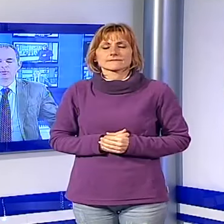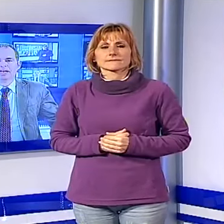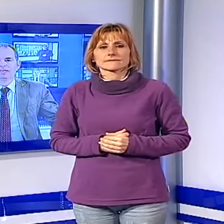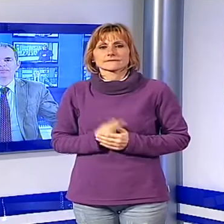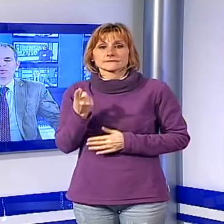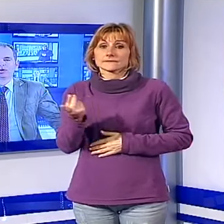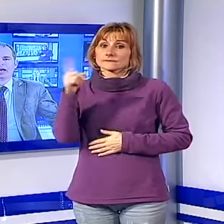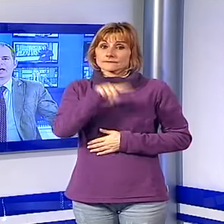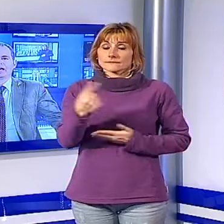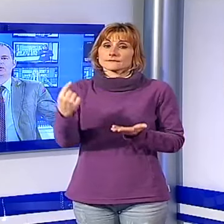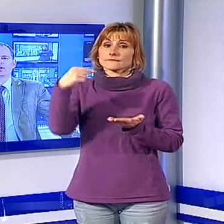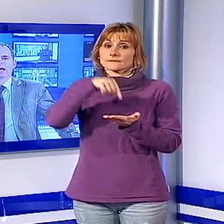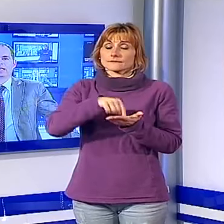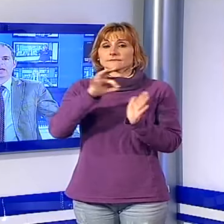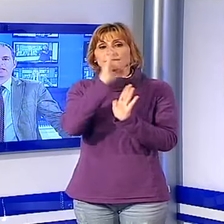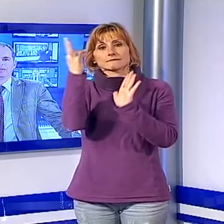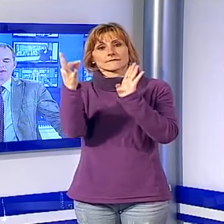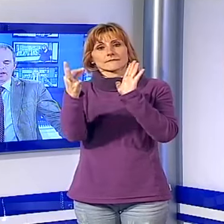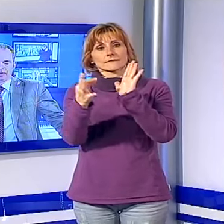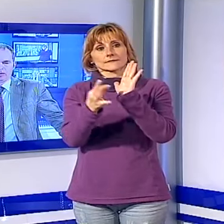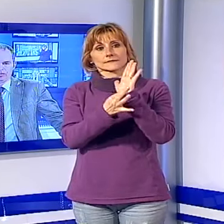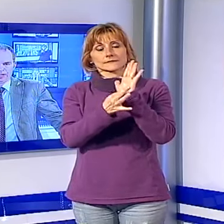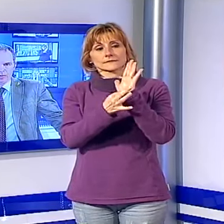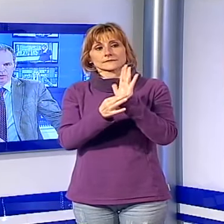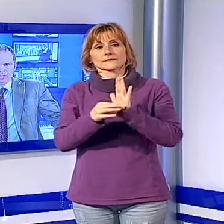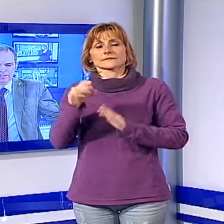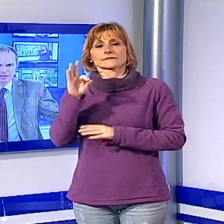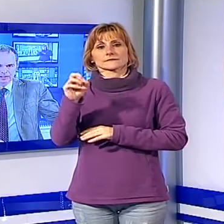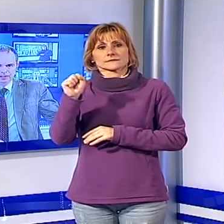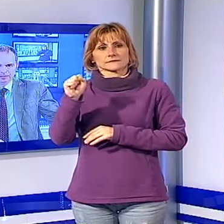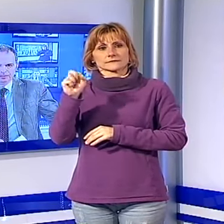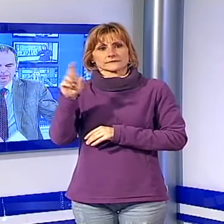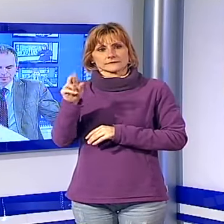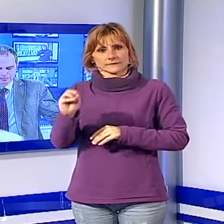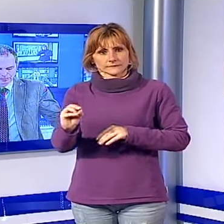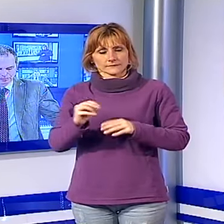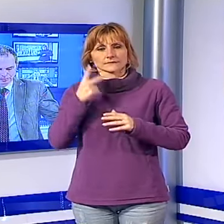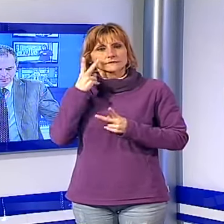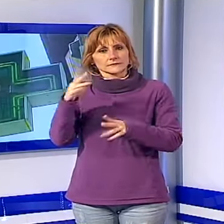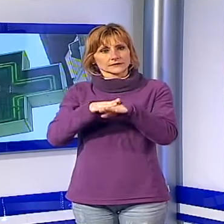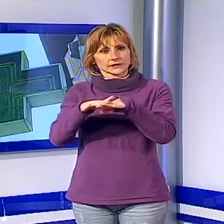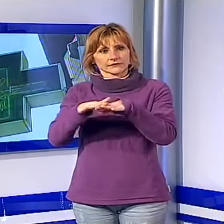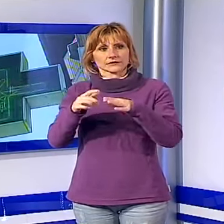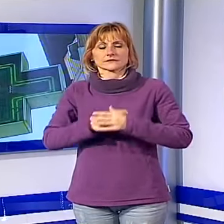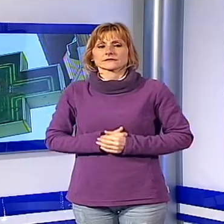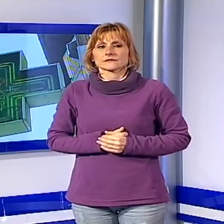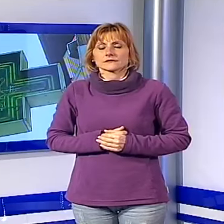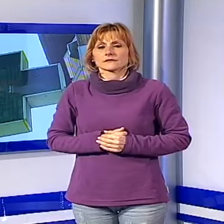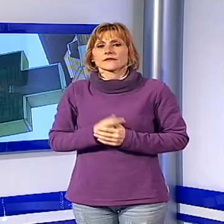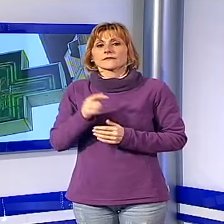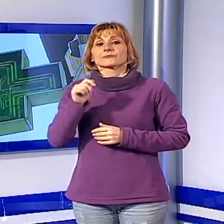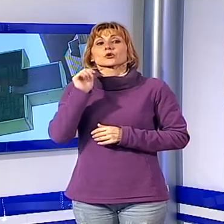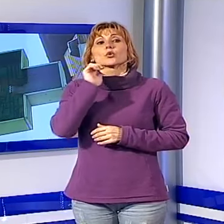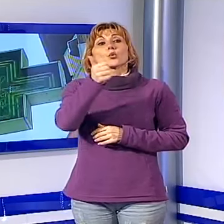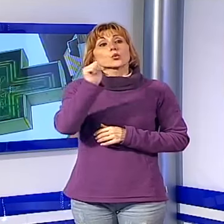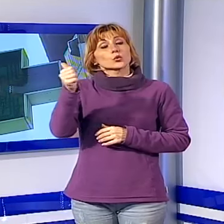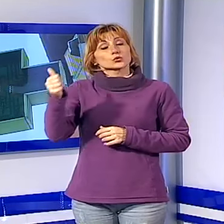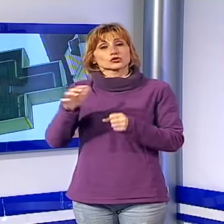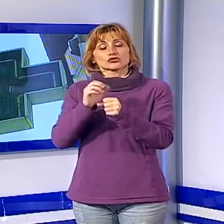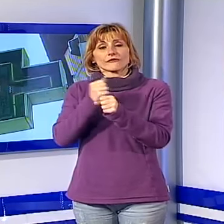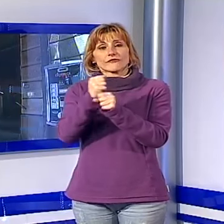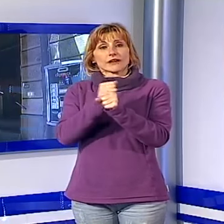Domani torna la giornata del farmaco. Vediamo il servizio. Sono 11 le farmacie